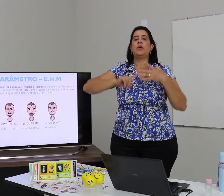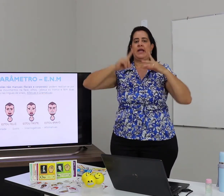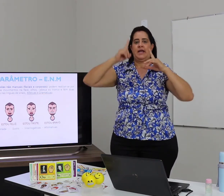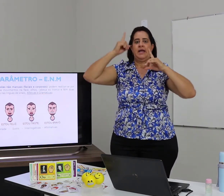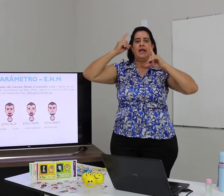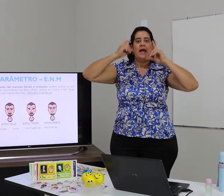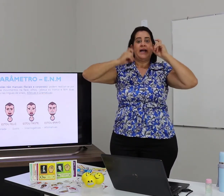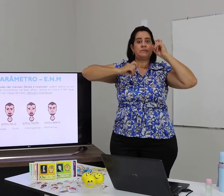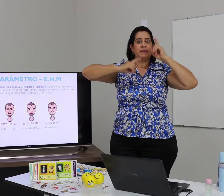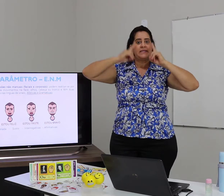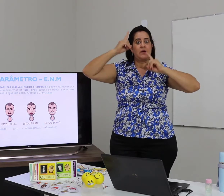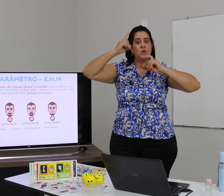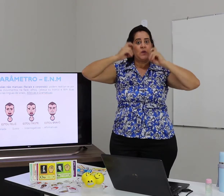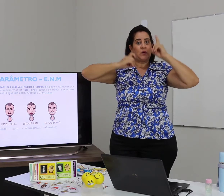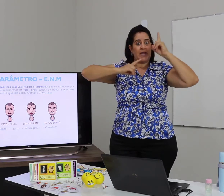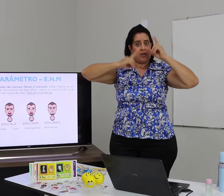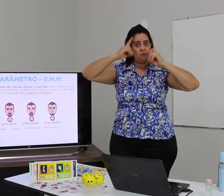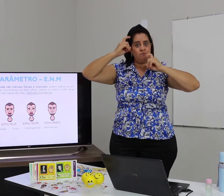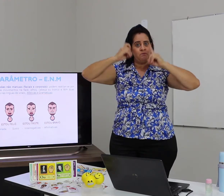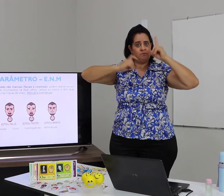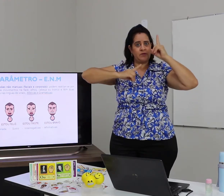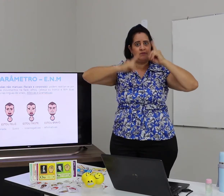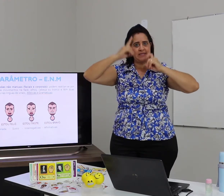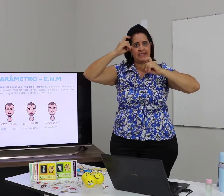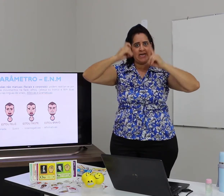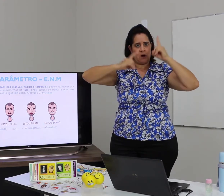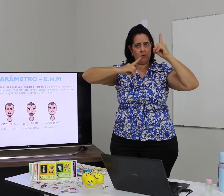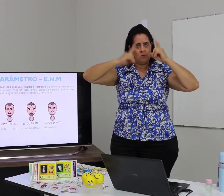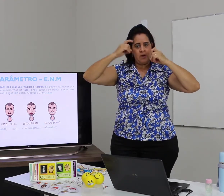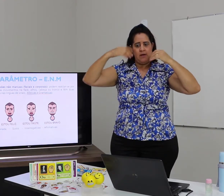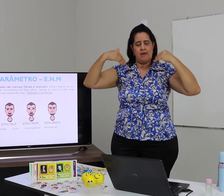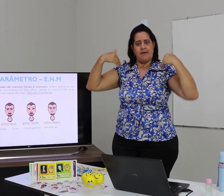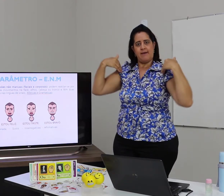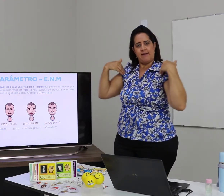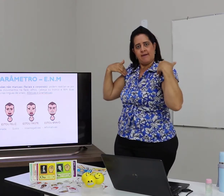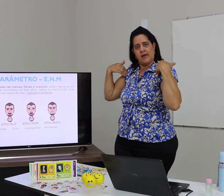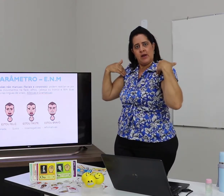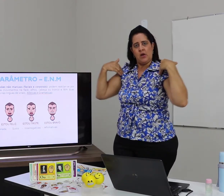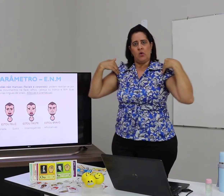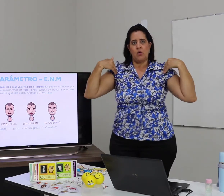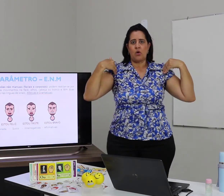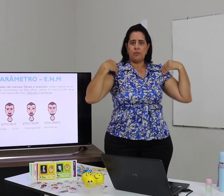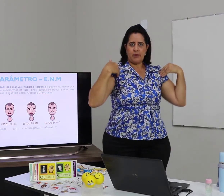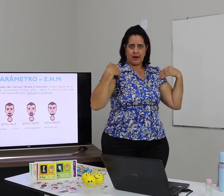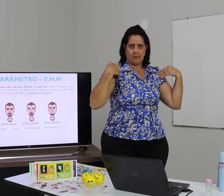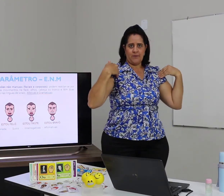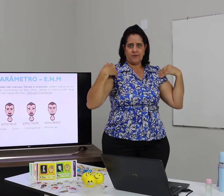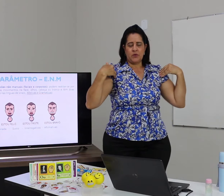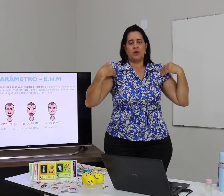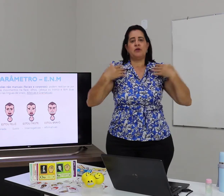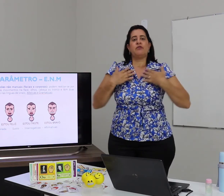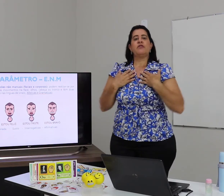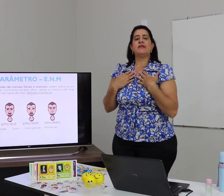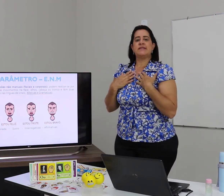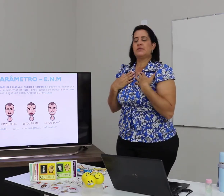quê? A expressão que eu tenho, facial e corporal, quando eu for fazer o